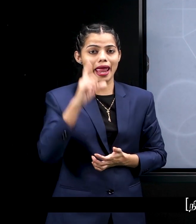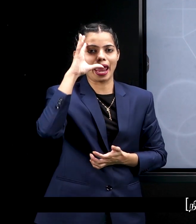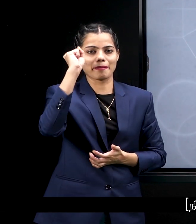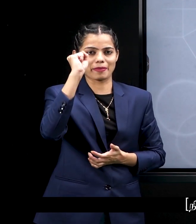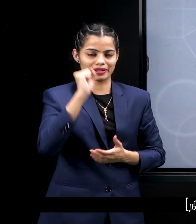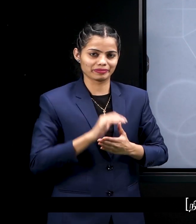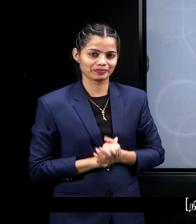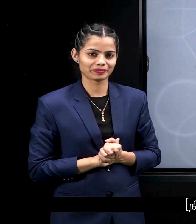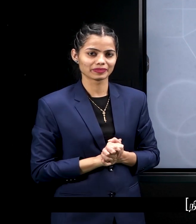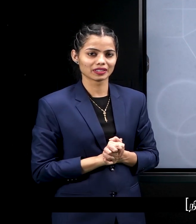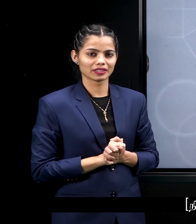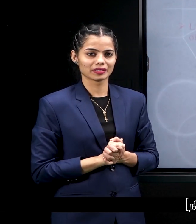நினைவில் வைத்துக் கொள்ளுங்கள்: